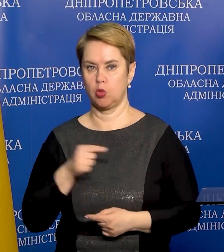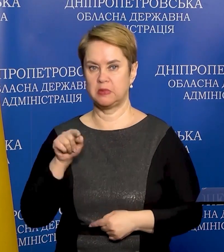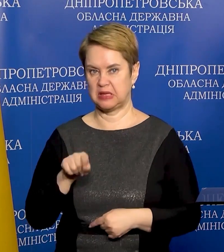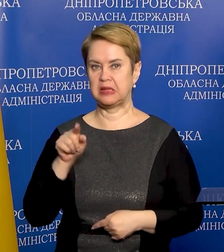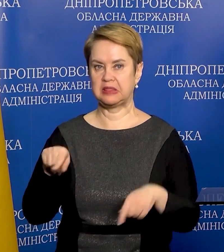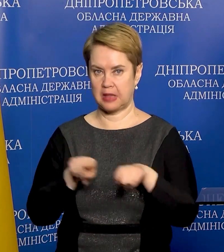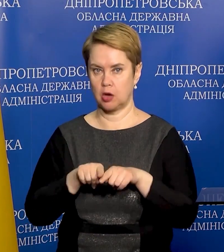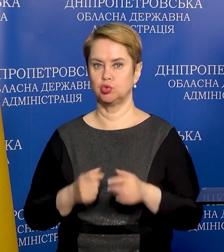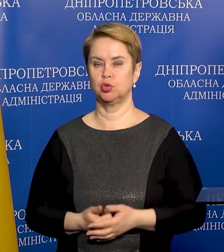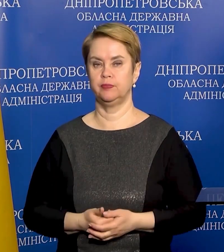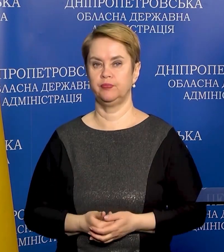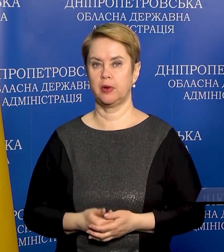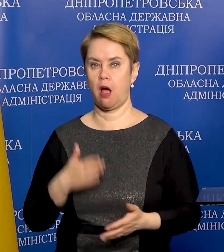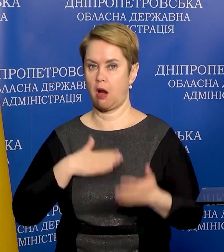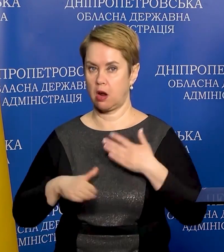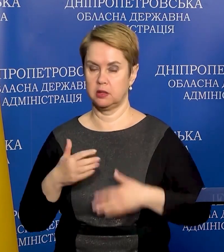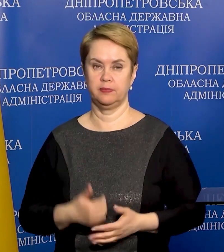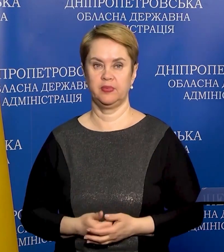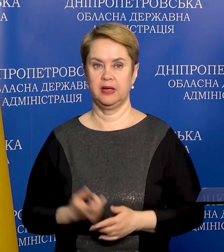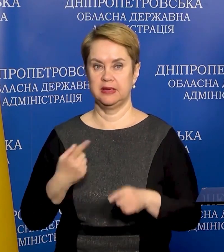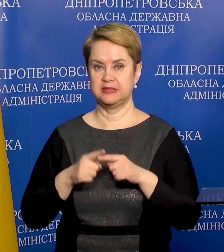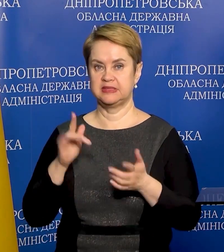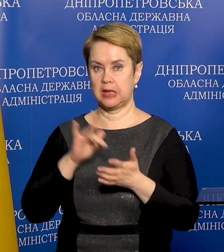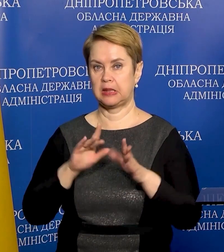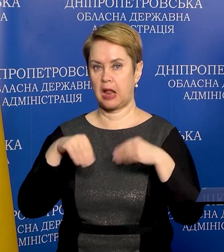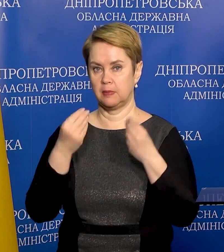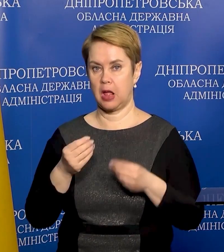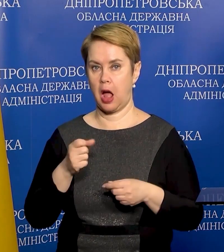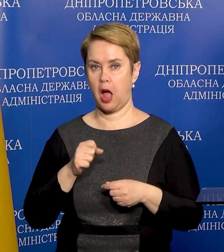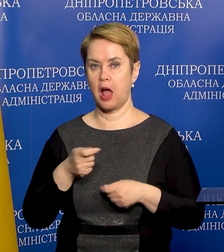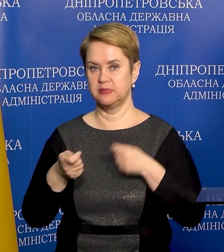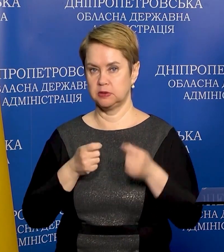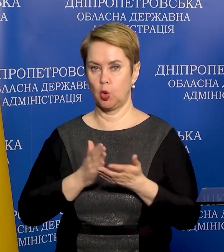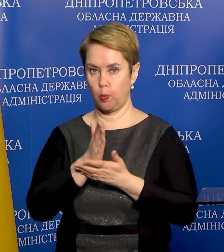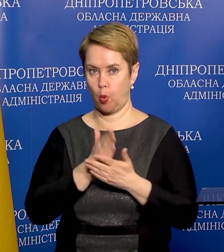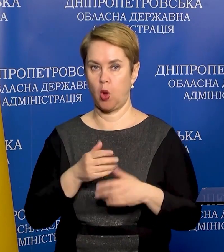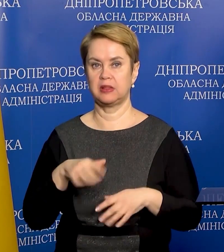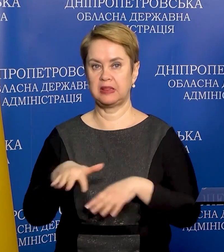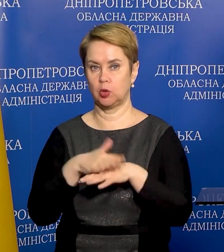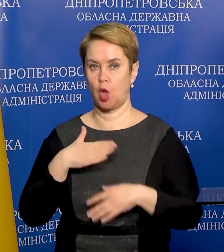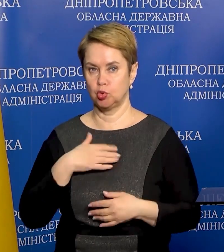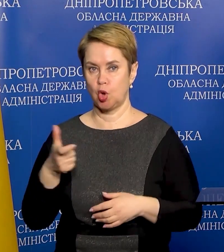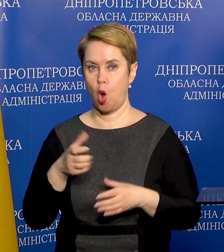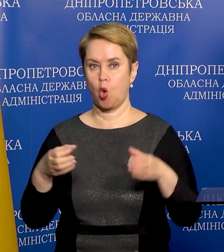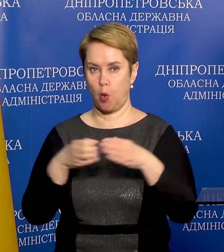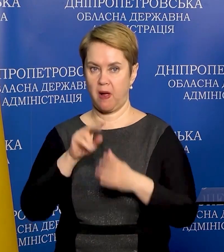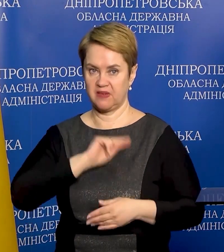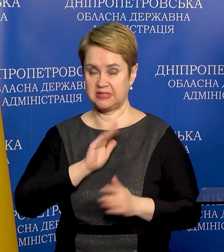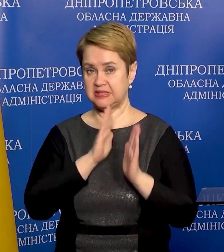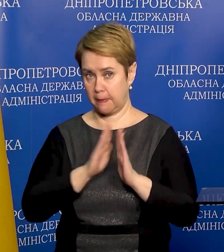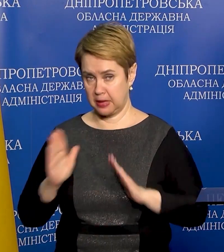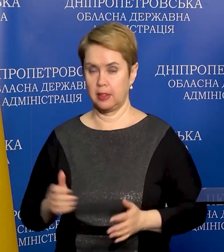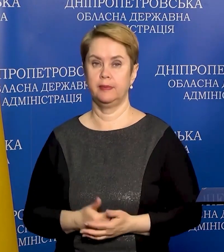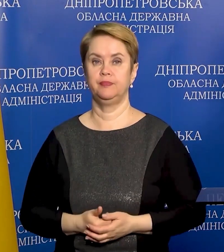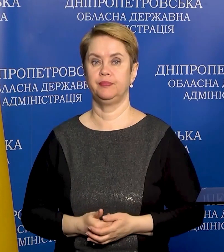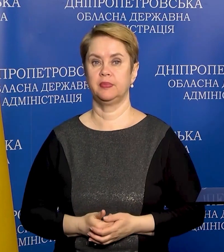ми за них також дуже раді. Центр надання адміністративних послуг на території нашої громади функціонує в